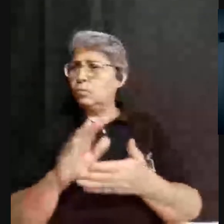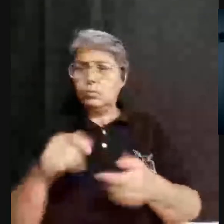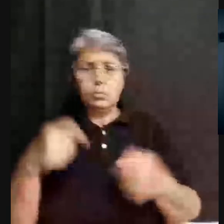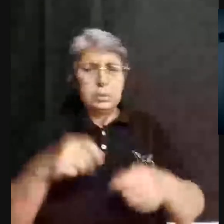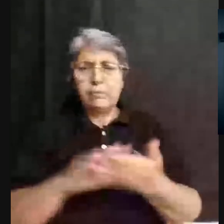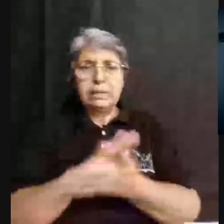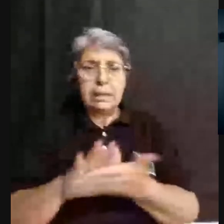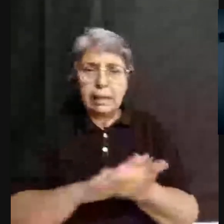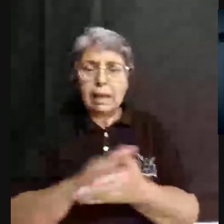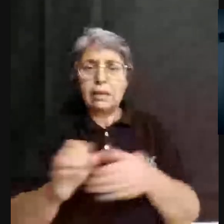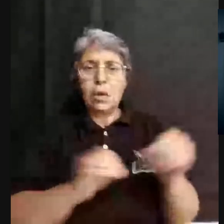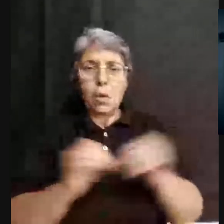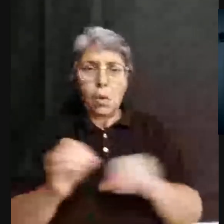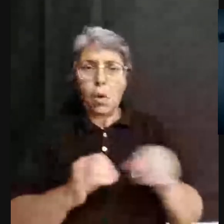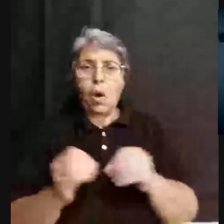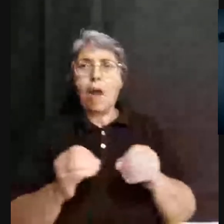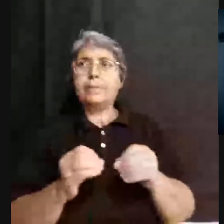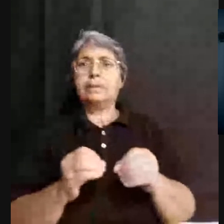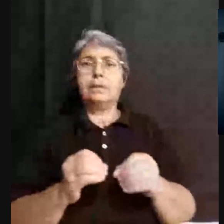poderá mudar